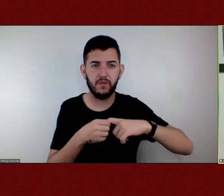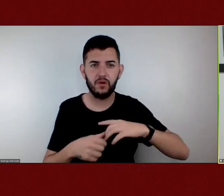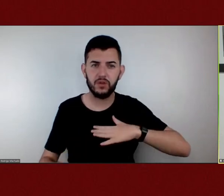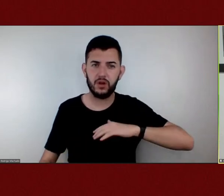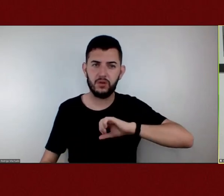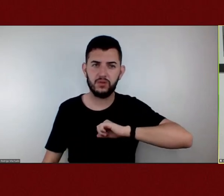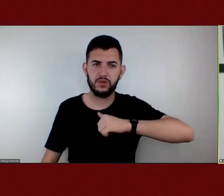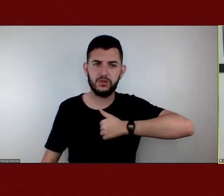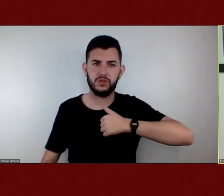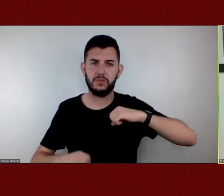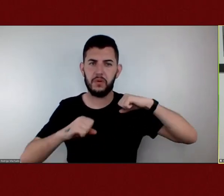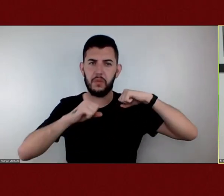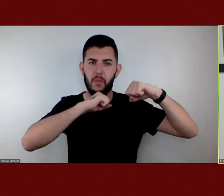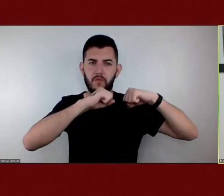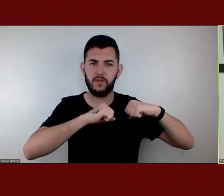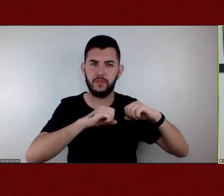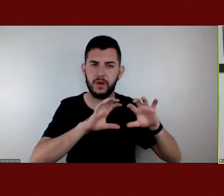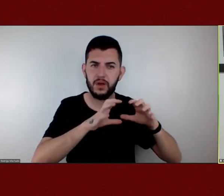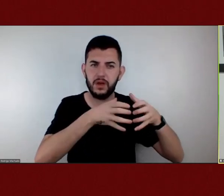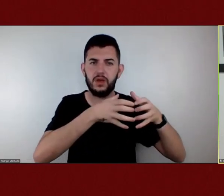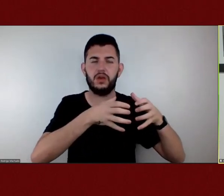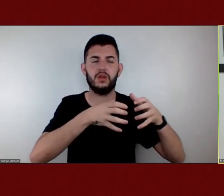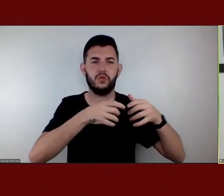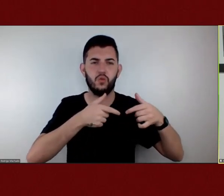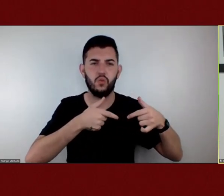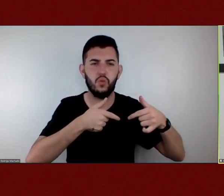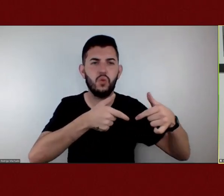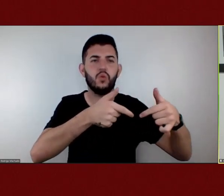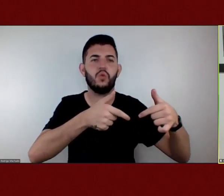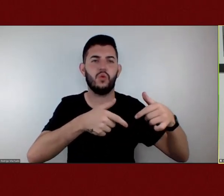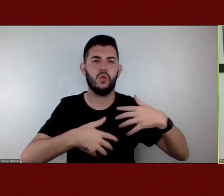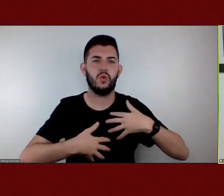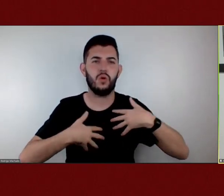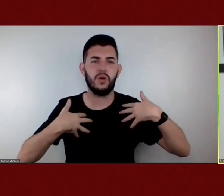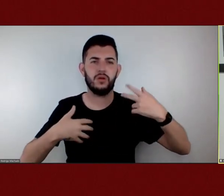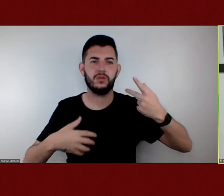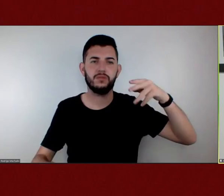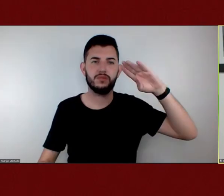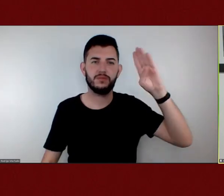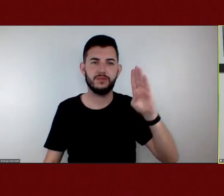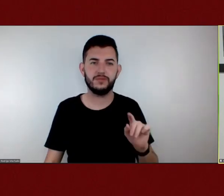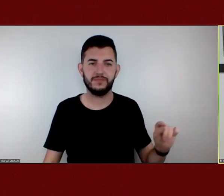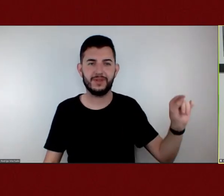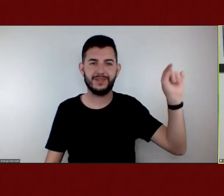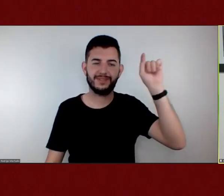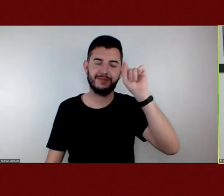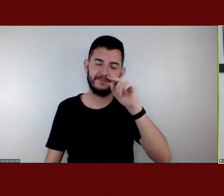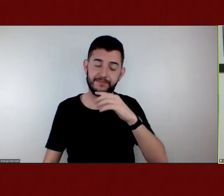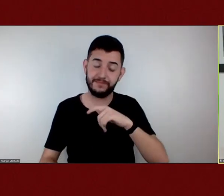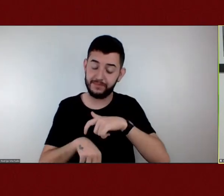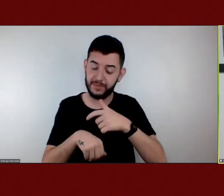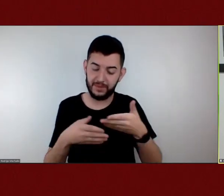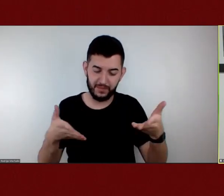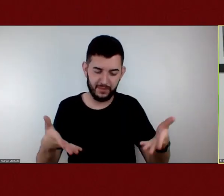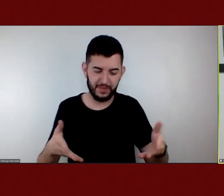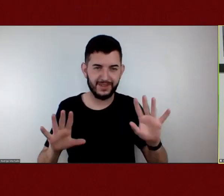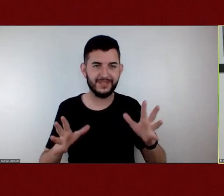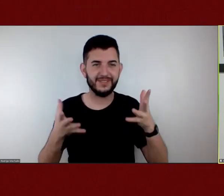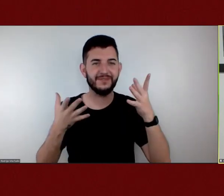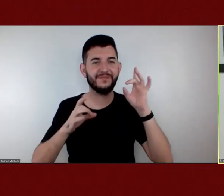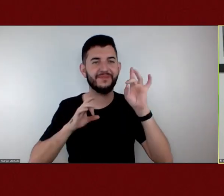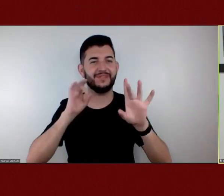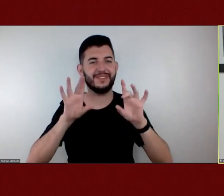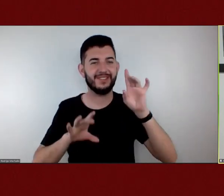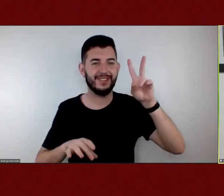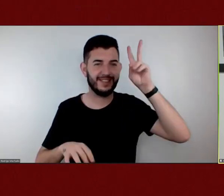honrado, particularmente no Brasil. E nesse momento de comemoração, de lembrança,